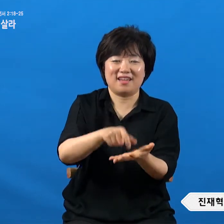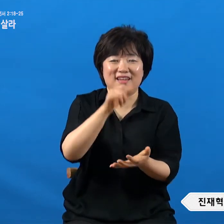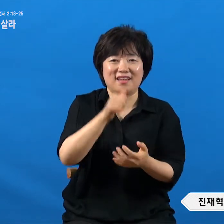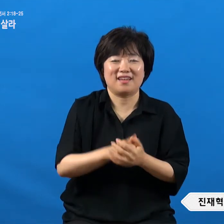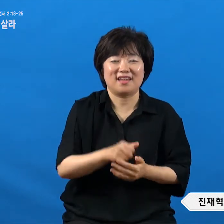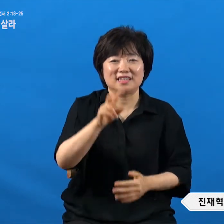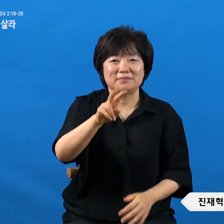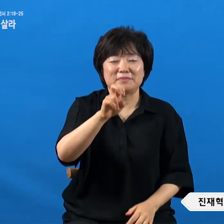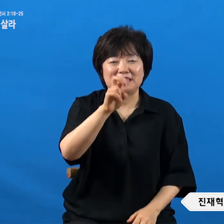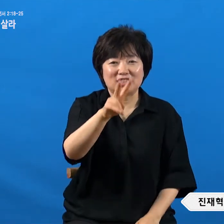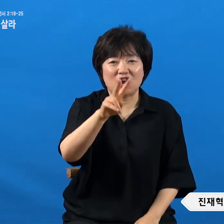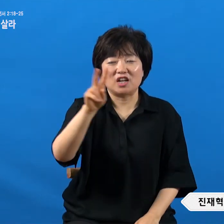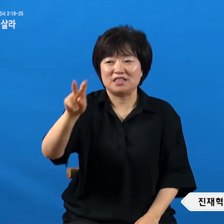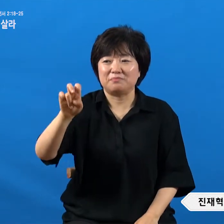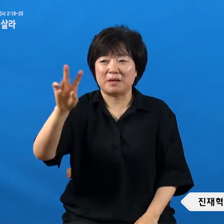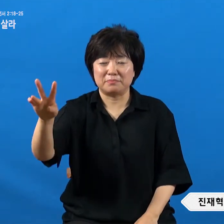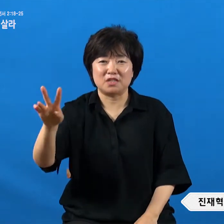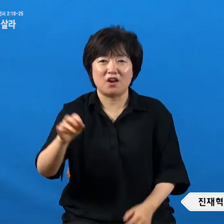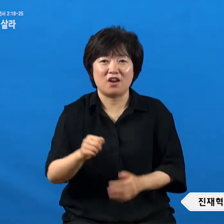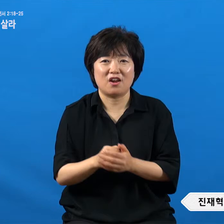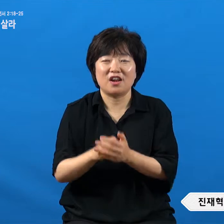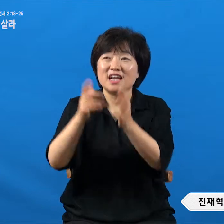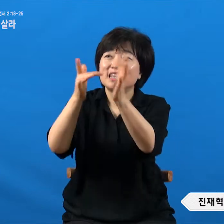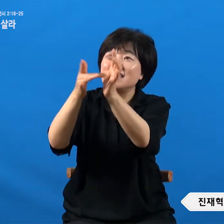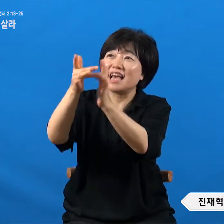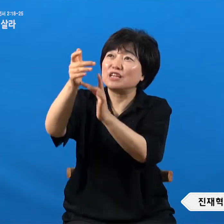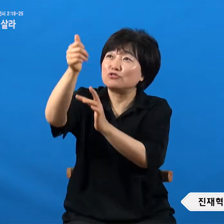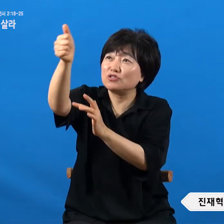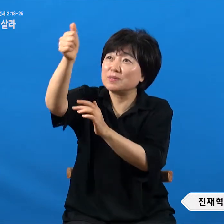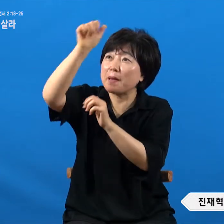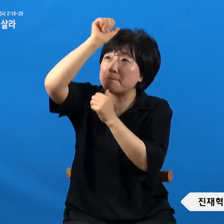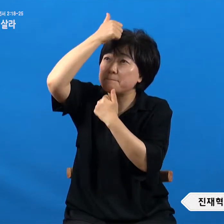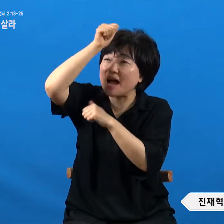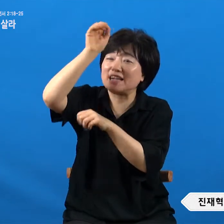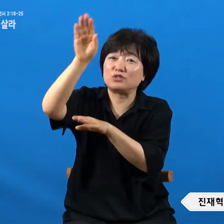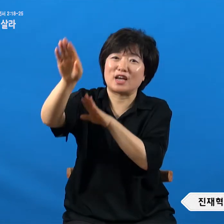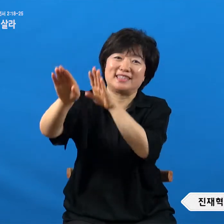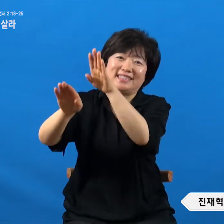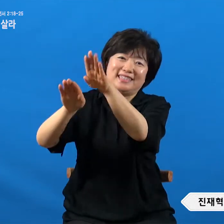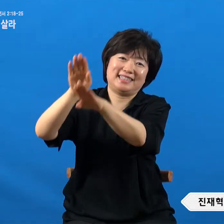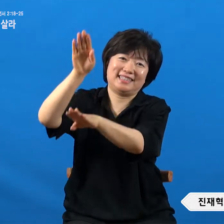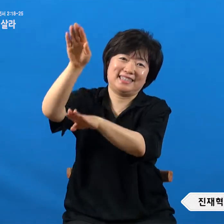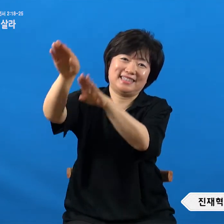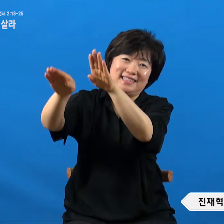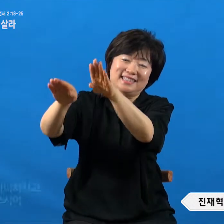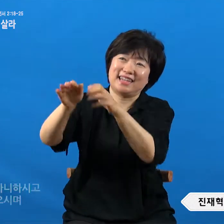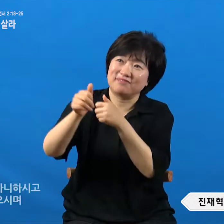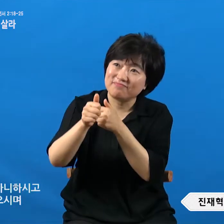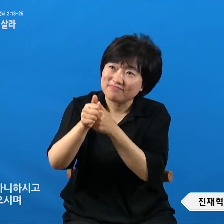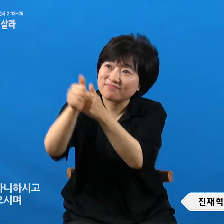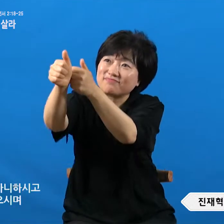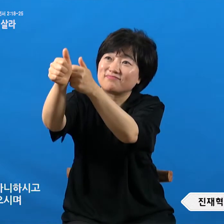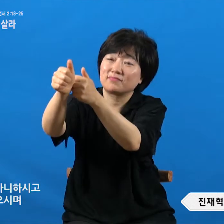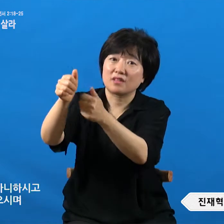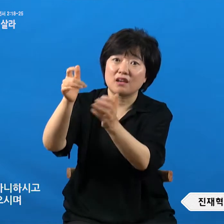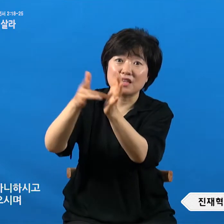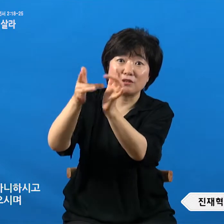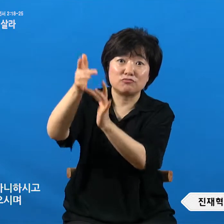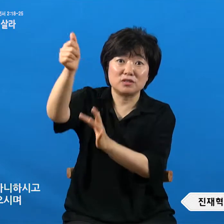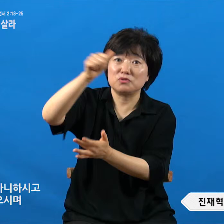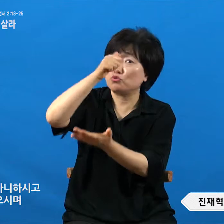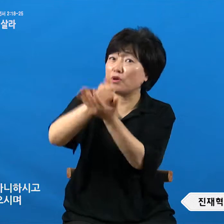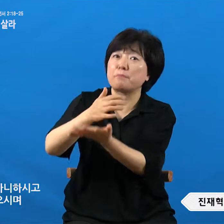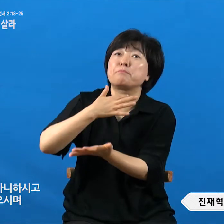봅니다. 22절 23절 그의 자취의 발자취를 보십시오. 그는 죄를